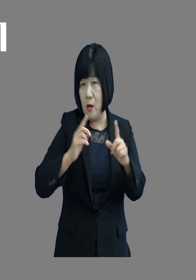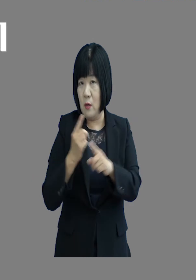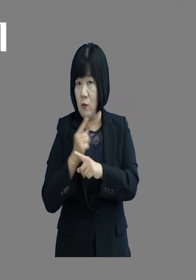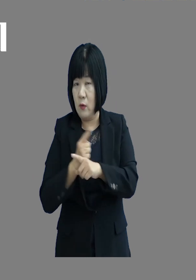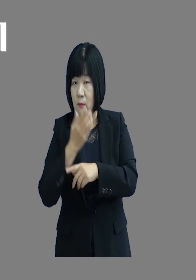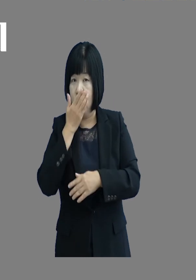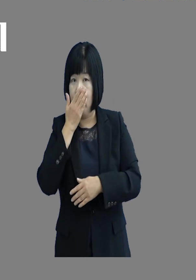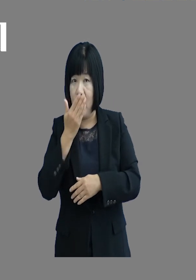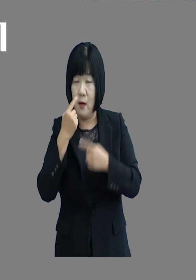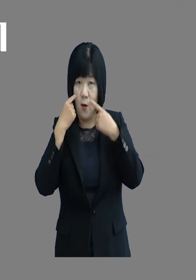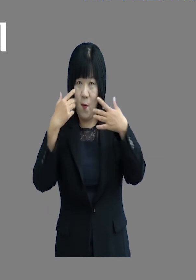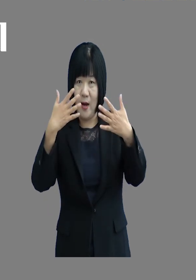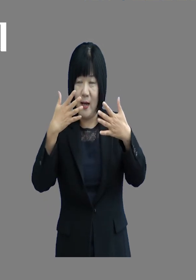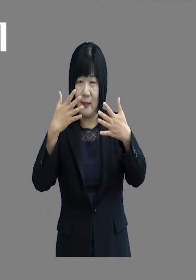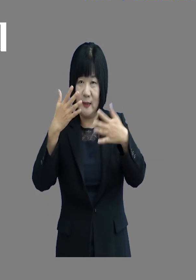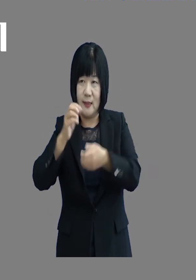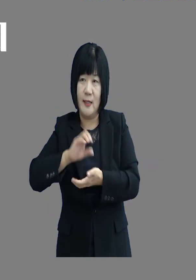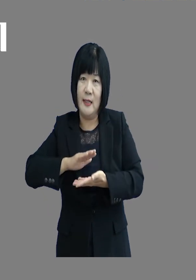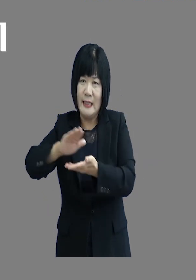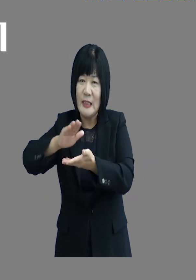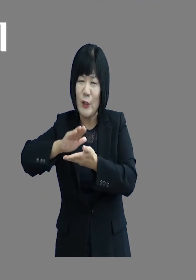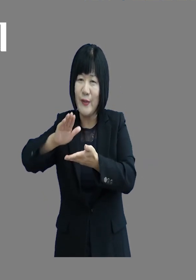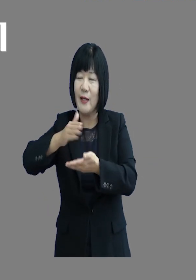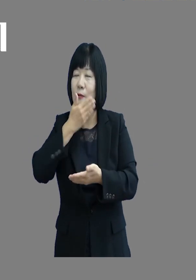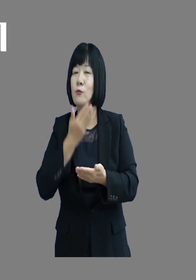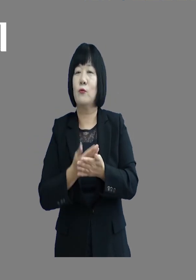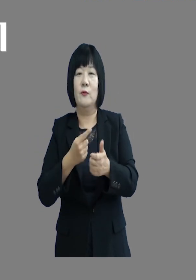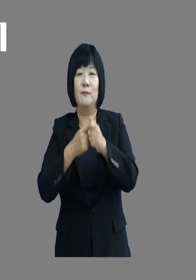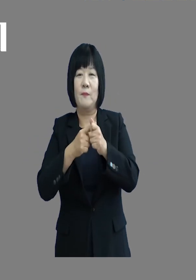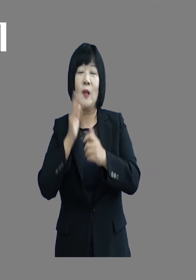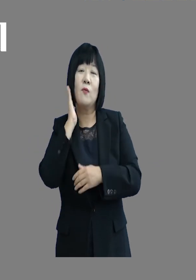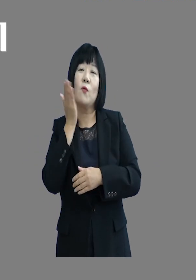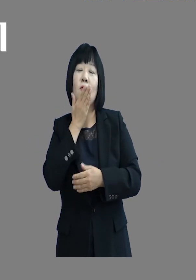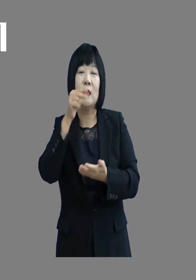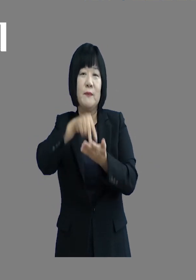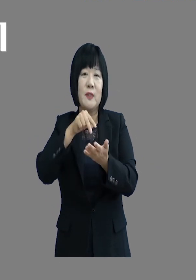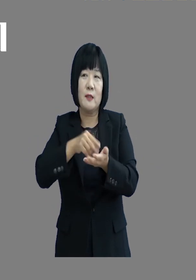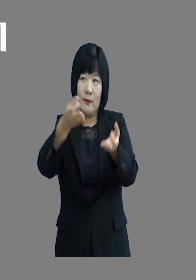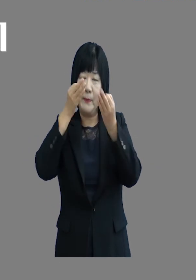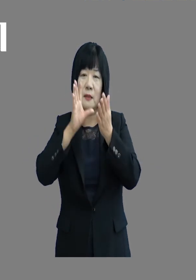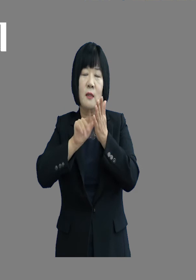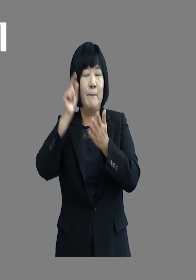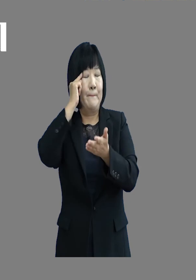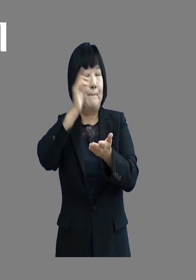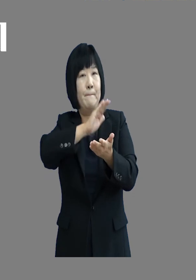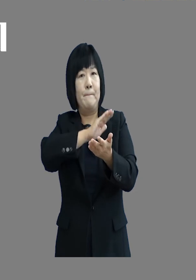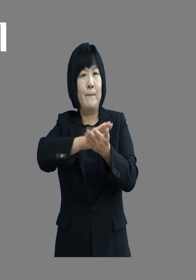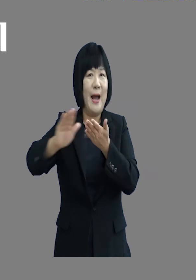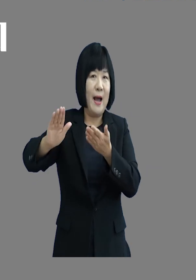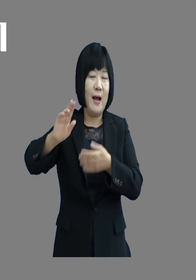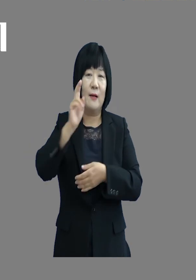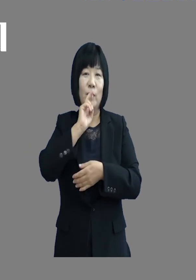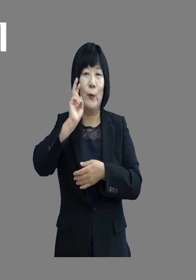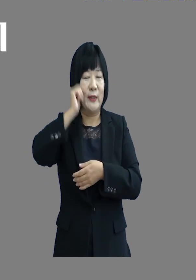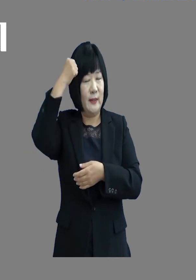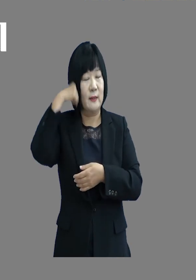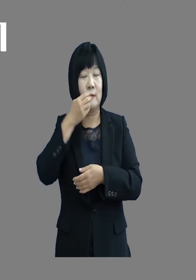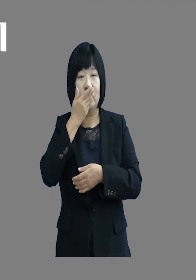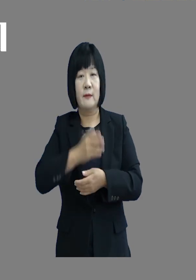그런 것들을 확실하게 전달하는 게 가장 중요하고요. 농인 입장에서 봤을 때 정말 시원하게 그 노래를 느낄 수